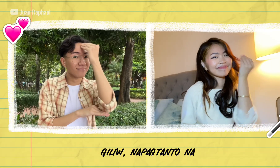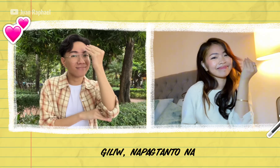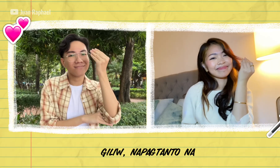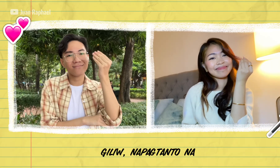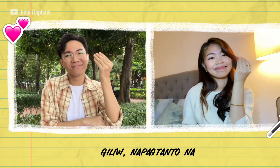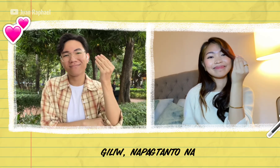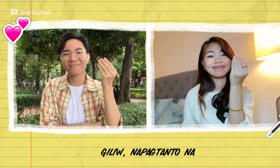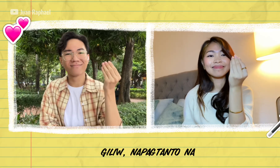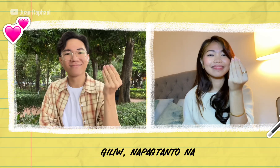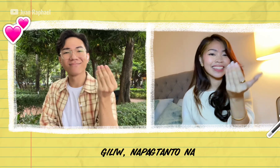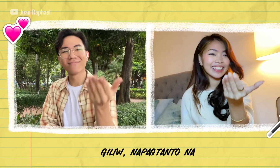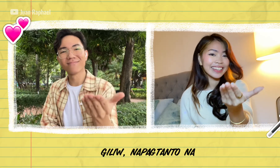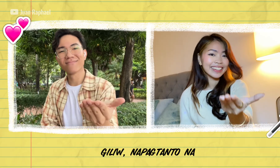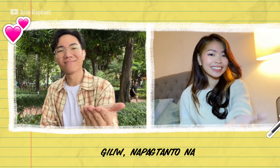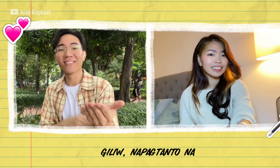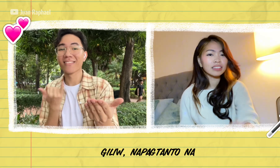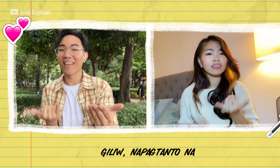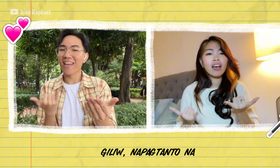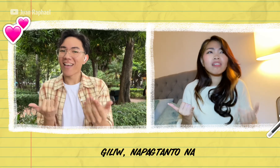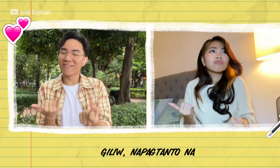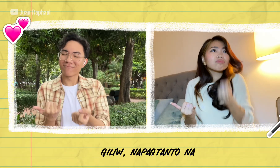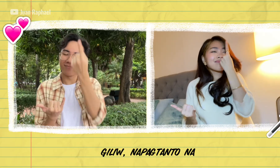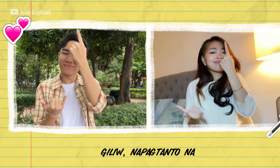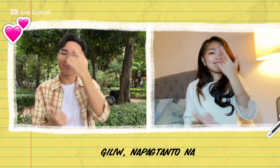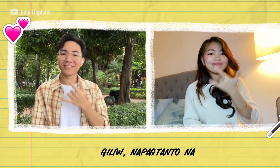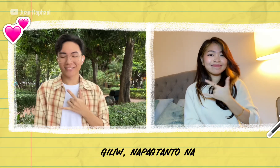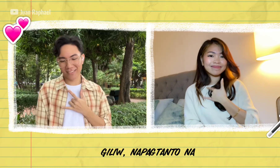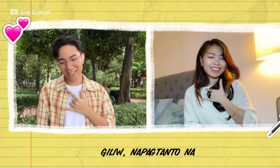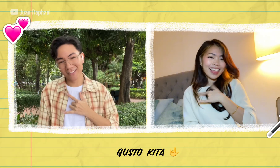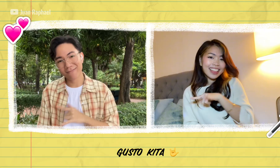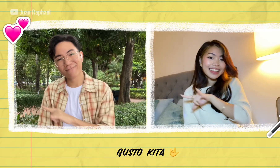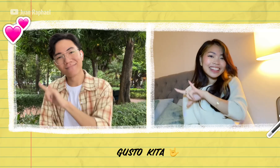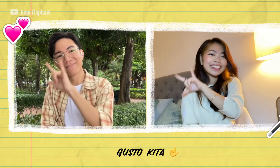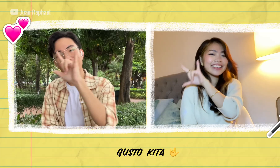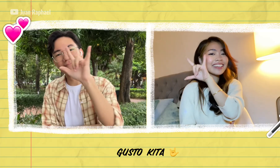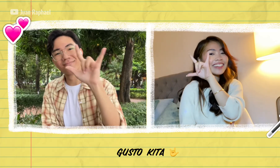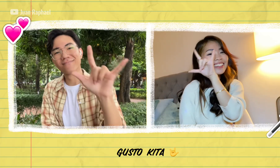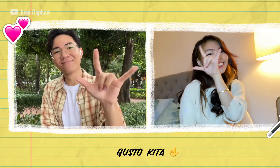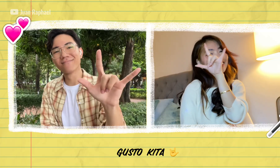Giliw, Napagtanto na gusto kita.